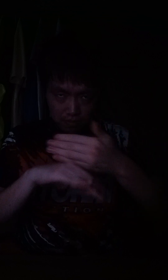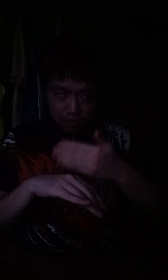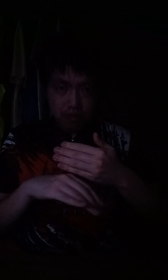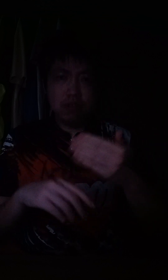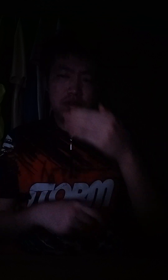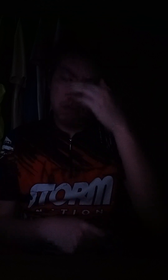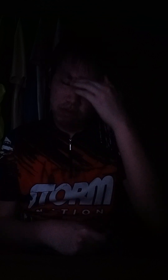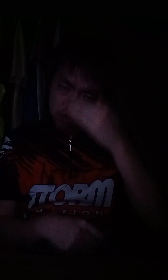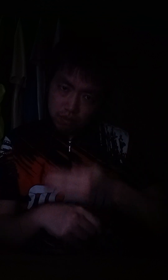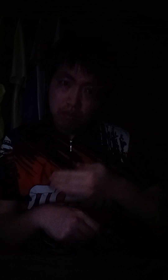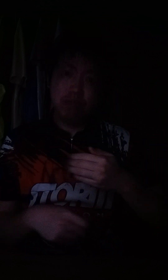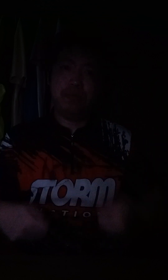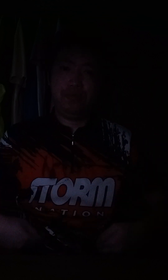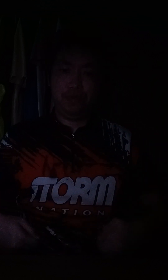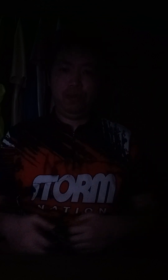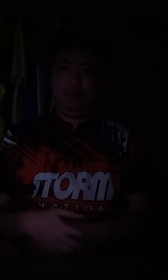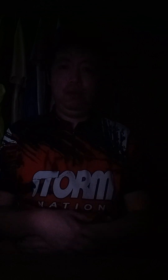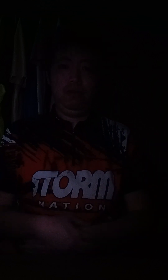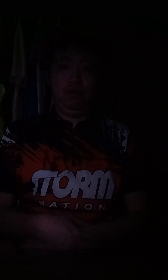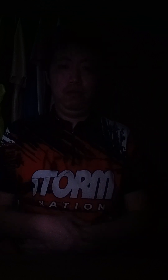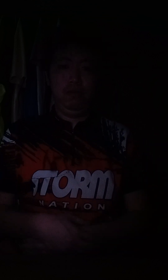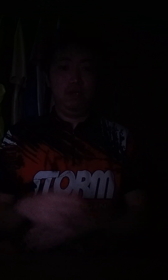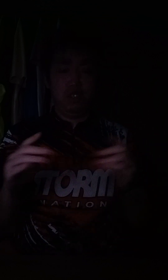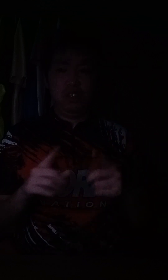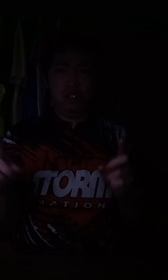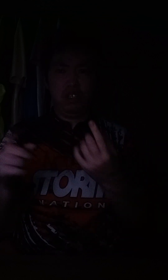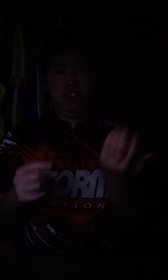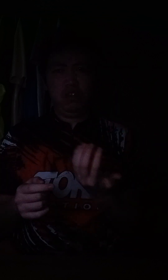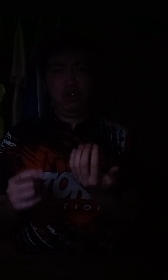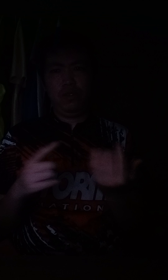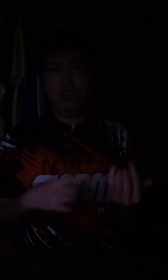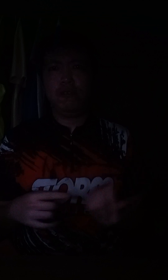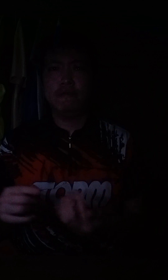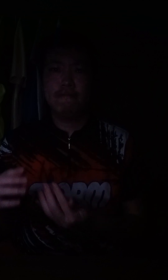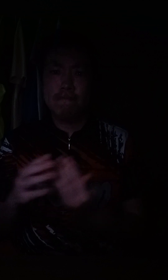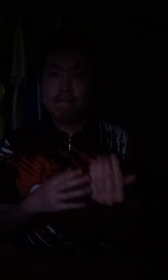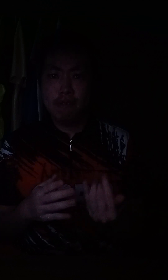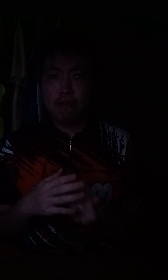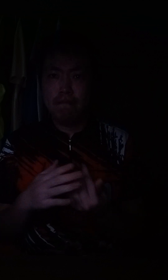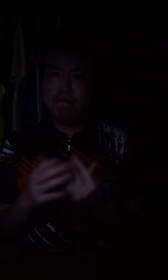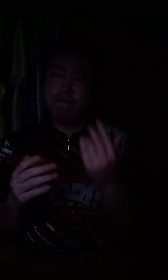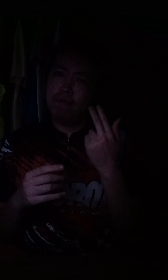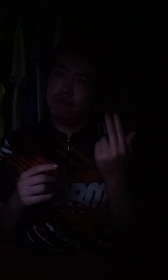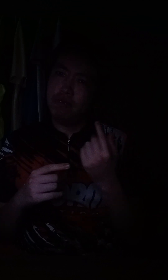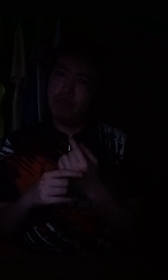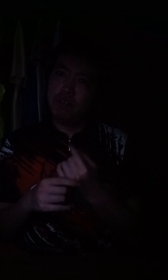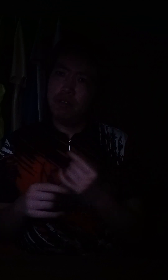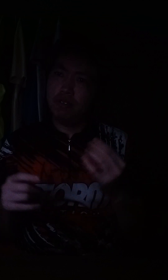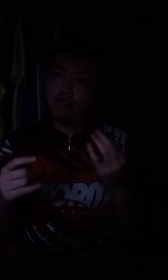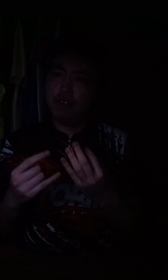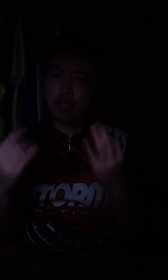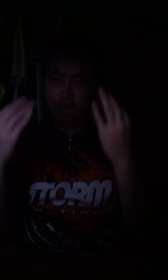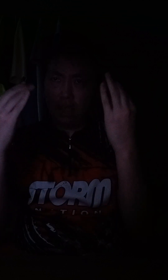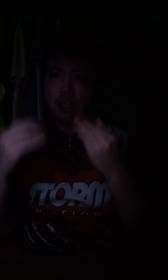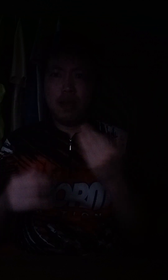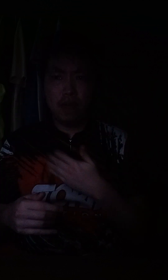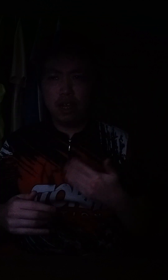미안할 뿐입니다. 여기서 더 아프지 않고 이대로 밝게만 자라주길 아빠의 바람은